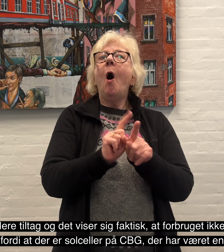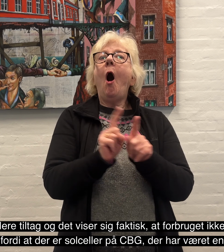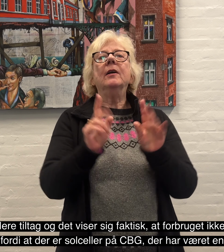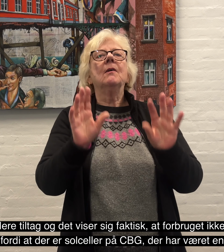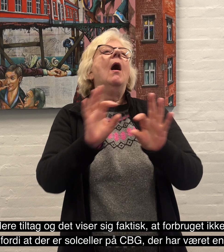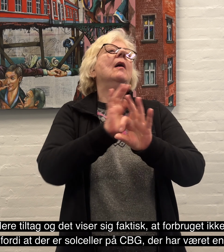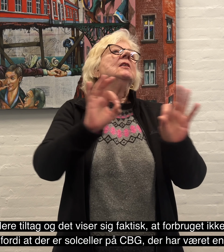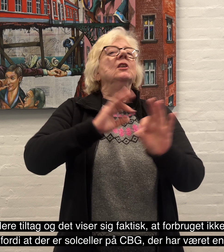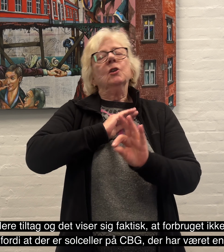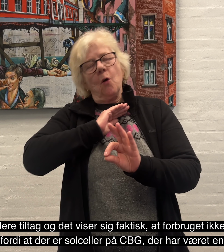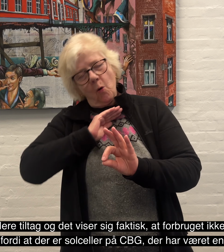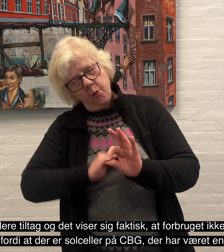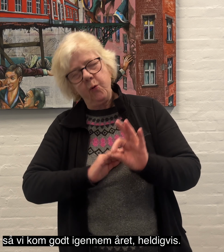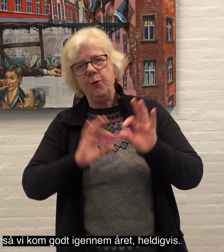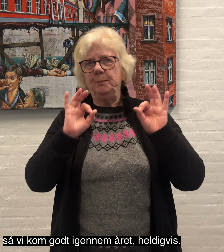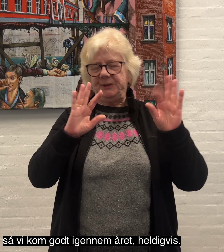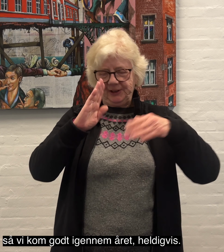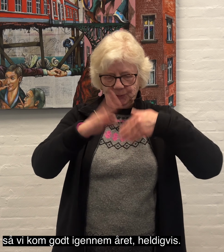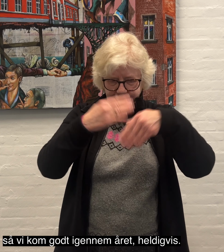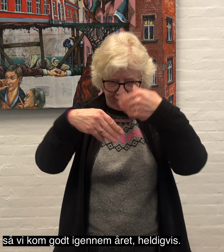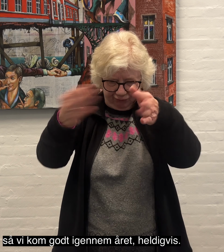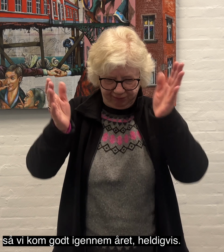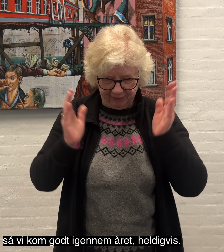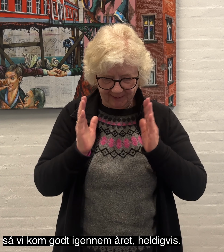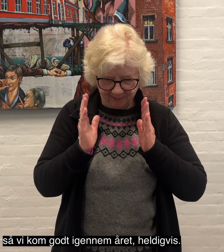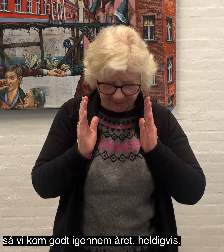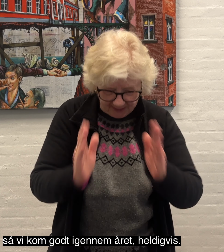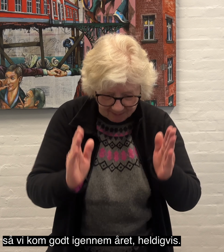Kasper Gård, der har været en fordel. Så vi kom godt igennem året, heldigvis.